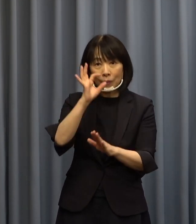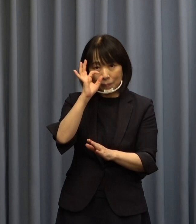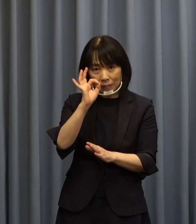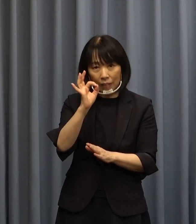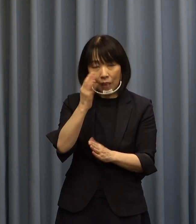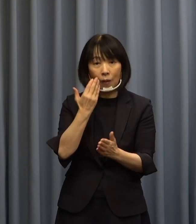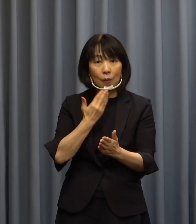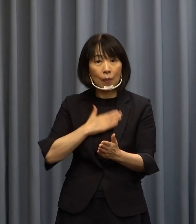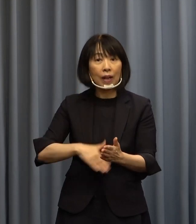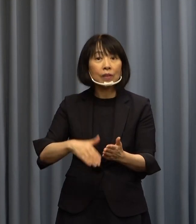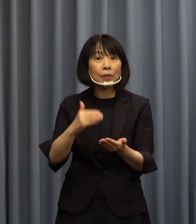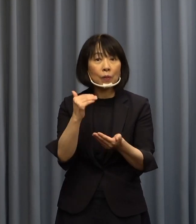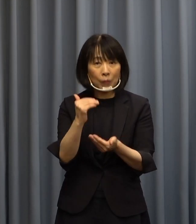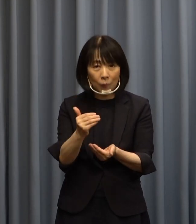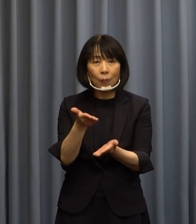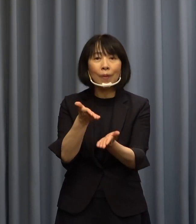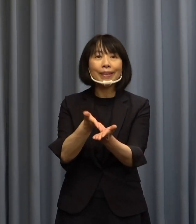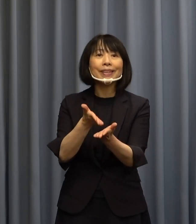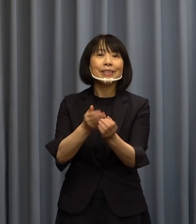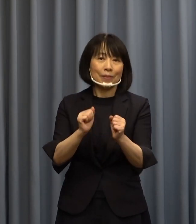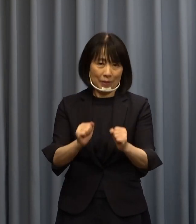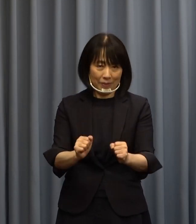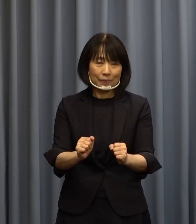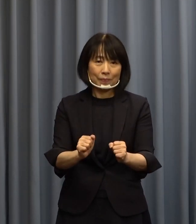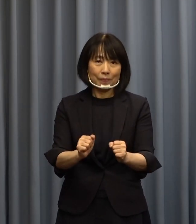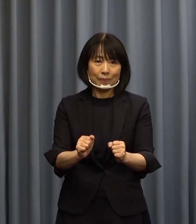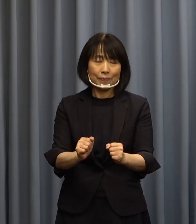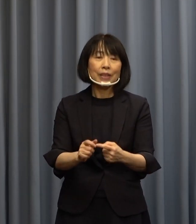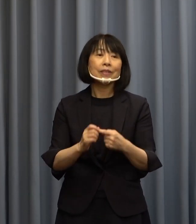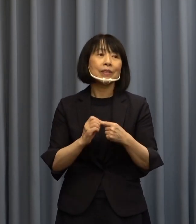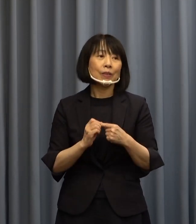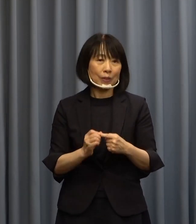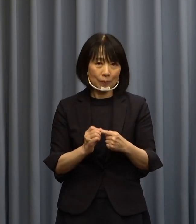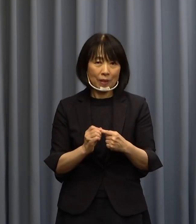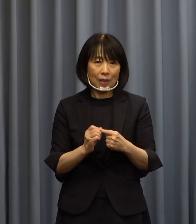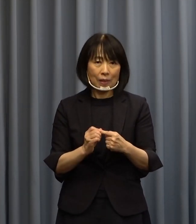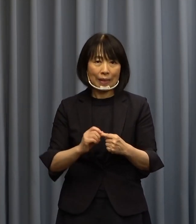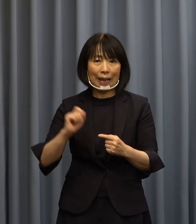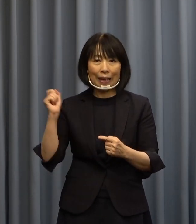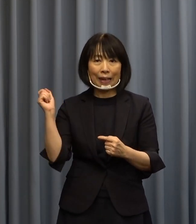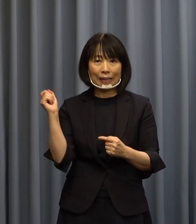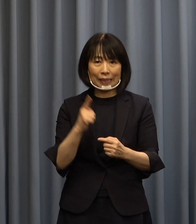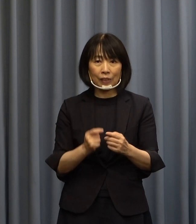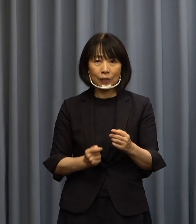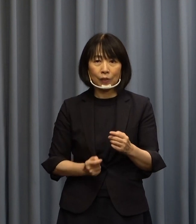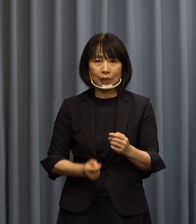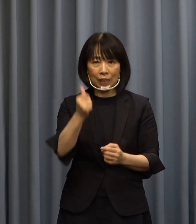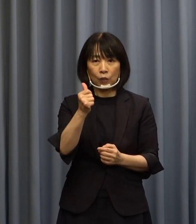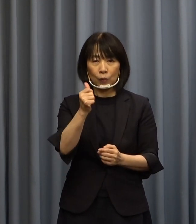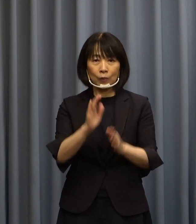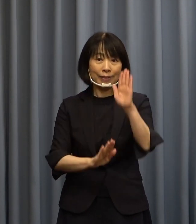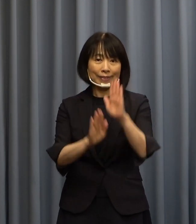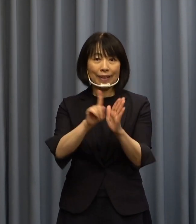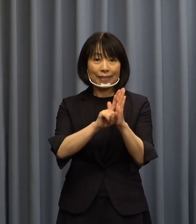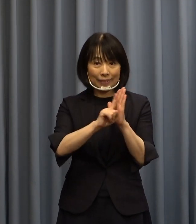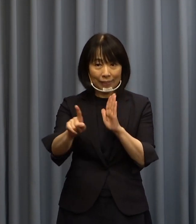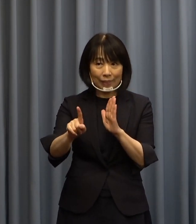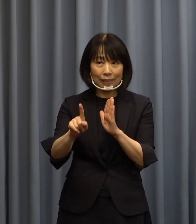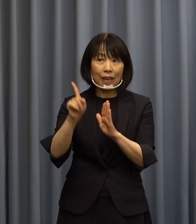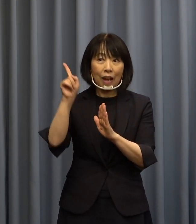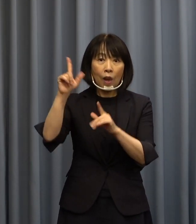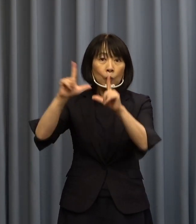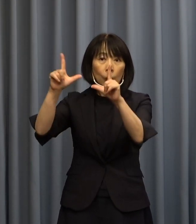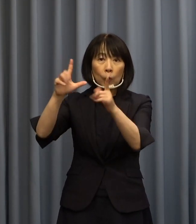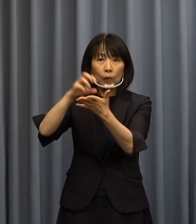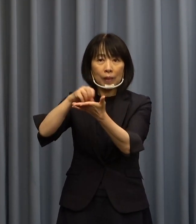証拠だけで申し上げるとまず第一点は緊急事態宣言が東京で解除された後